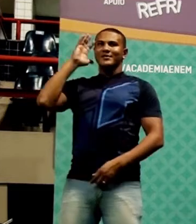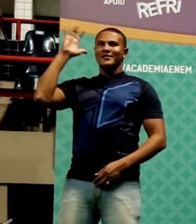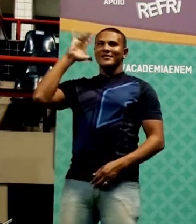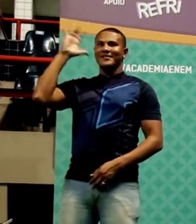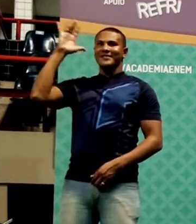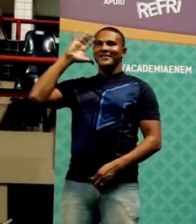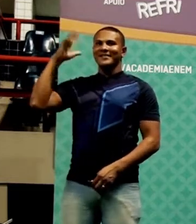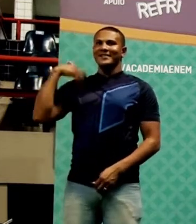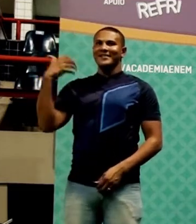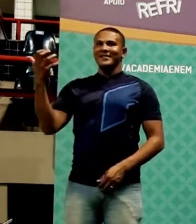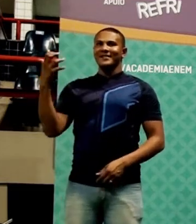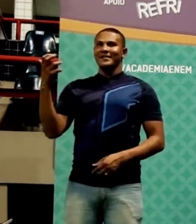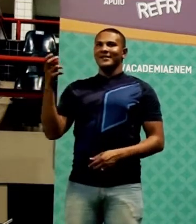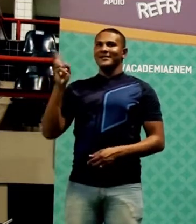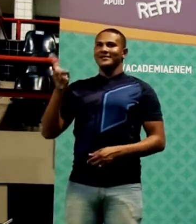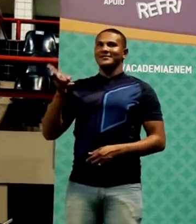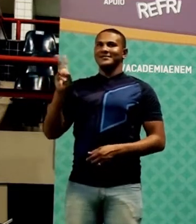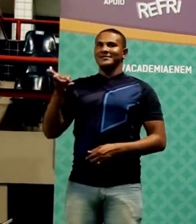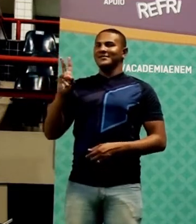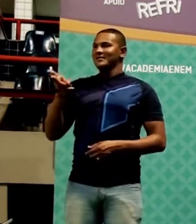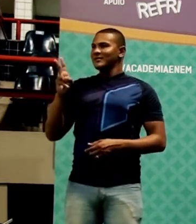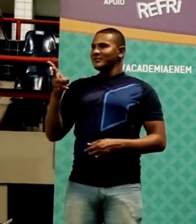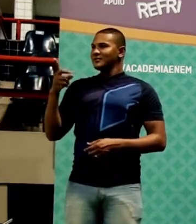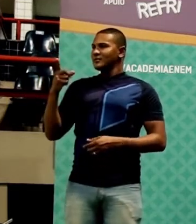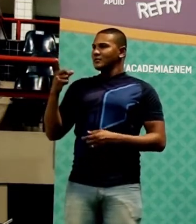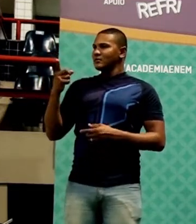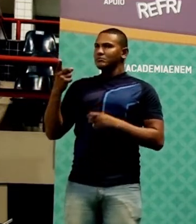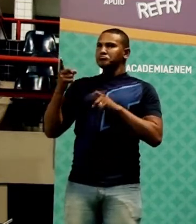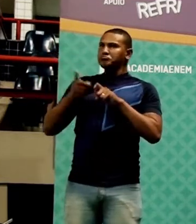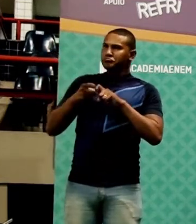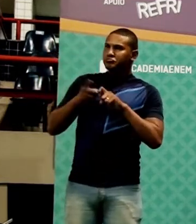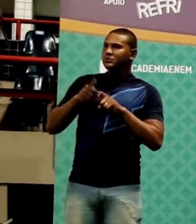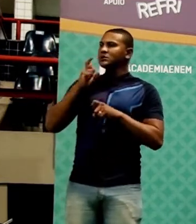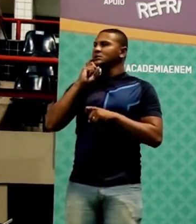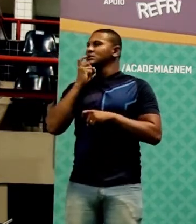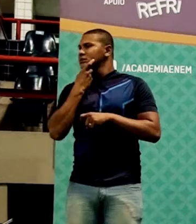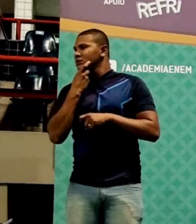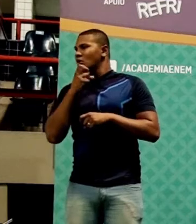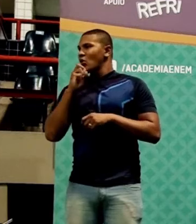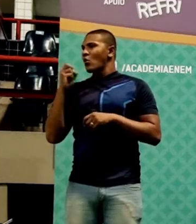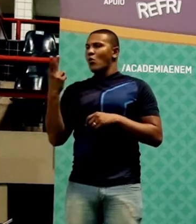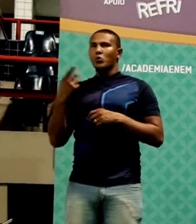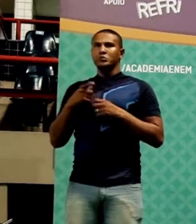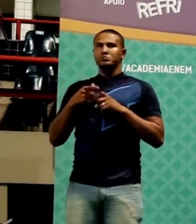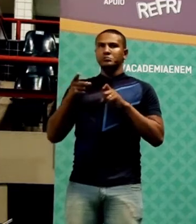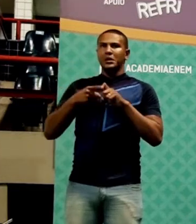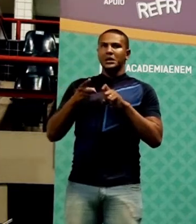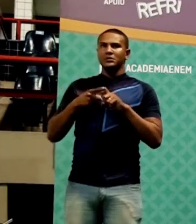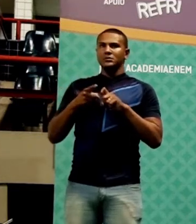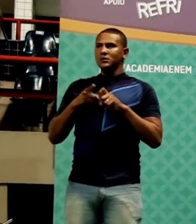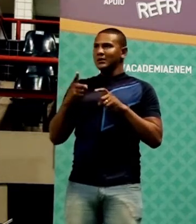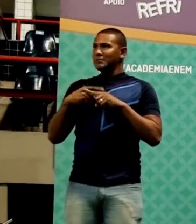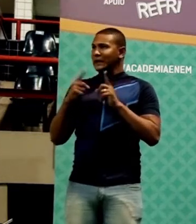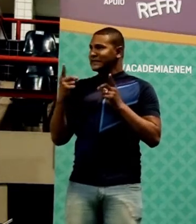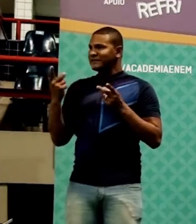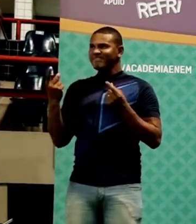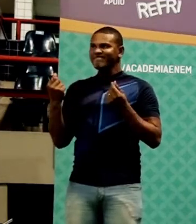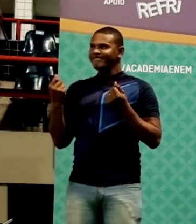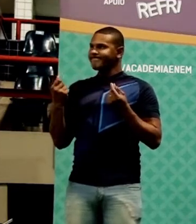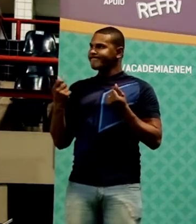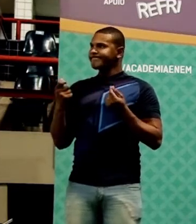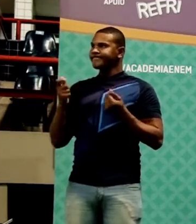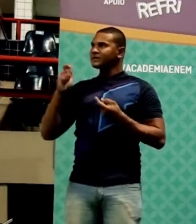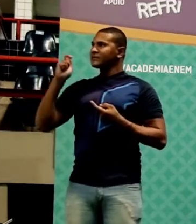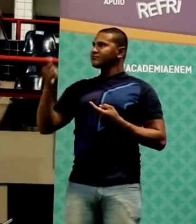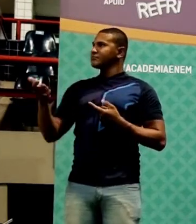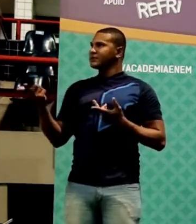medicina, fazer um curso na área de saúde, em fazer odonto, por exemplo, e que não tem a melhor condição financeira,